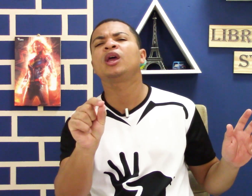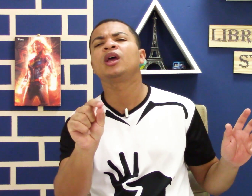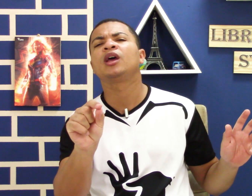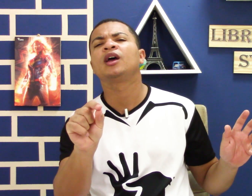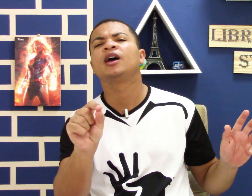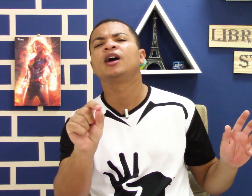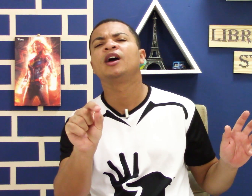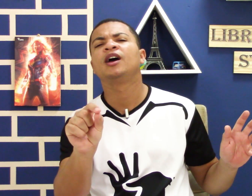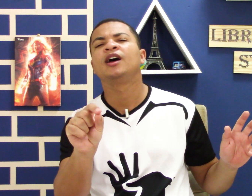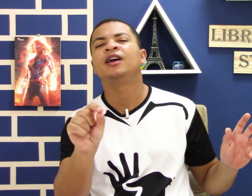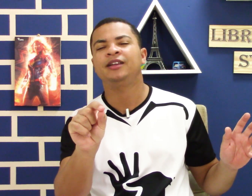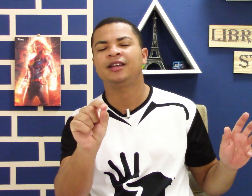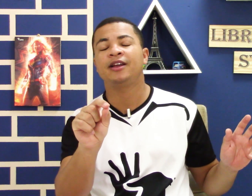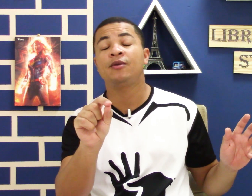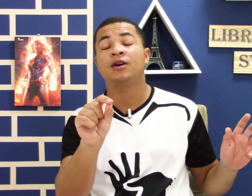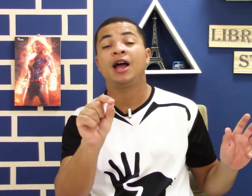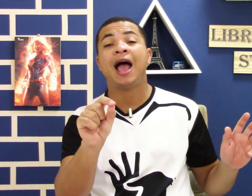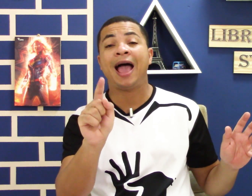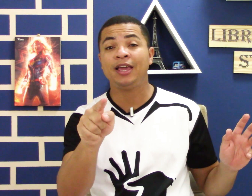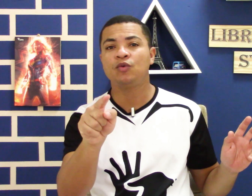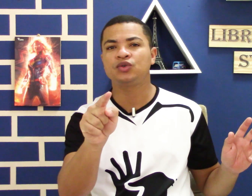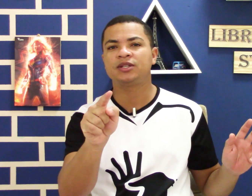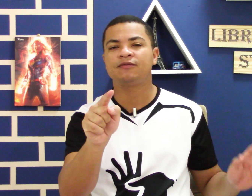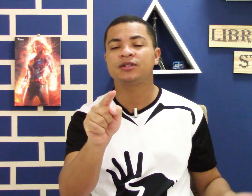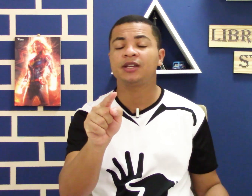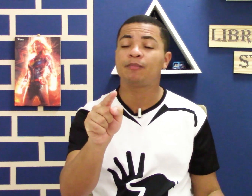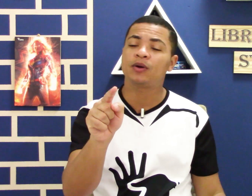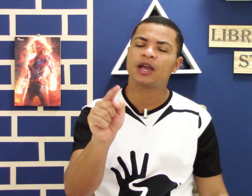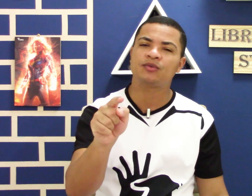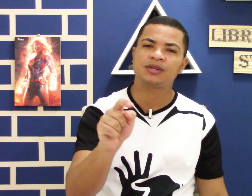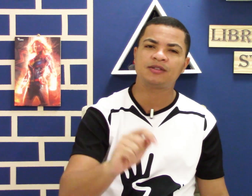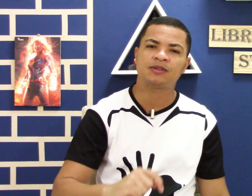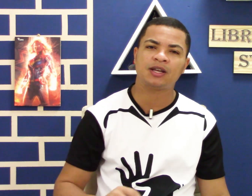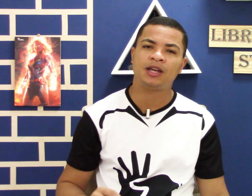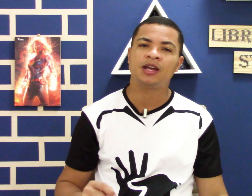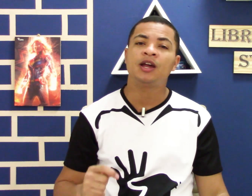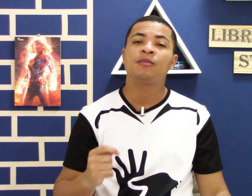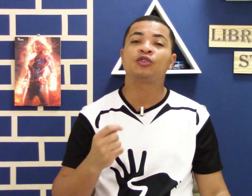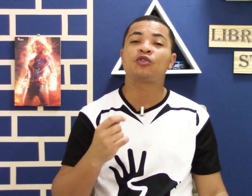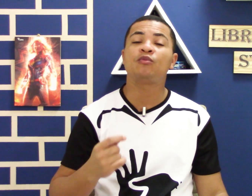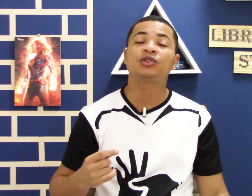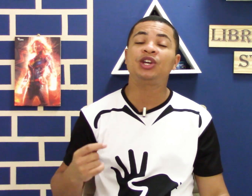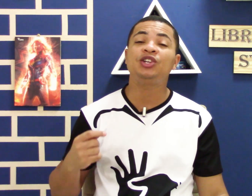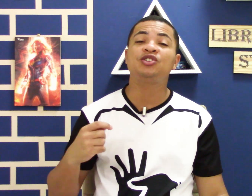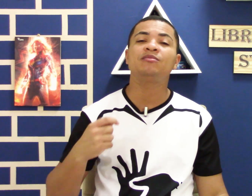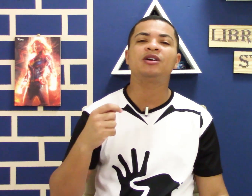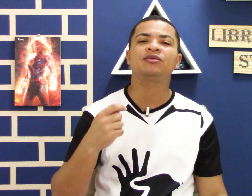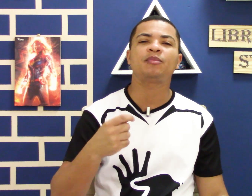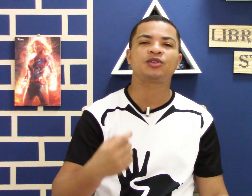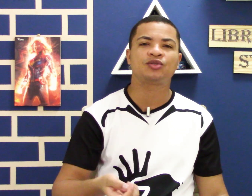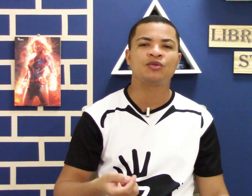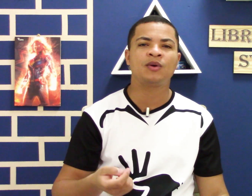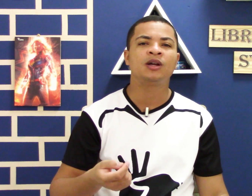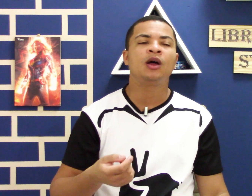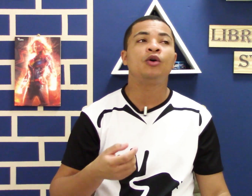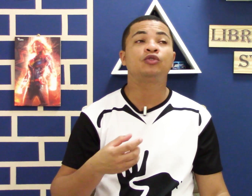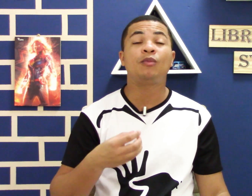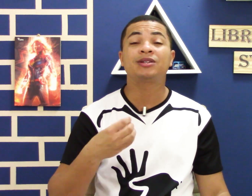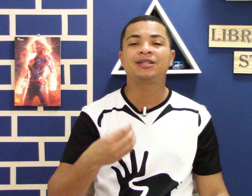quê? Entendeu? Aí eu uso esse você. Por que que eu usei esse você aqui? Porque eu estou como que intimando a pessoa, eu estou mostrando